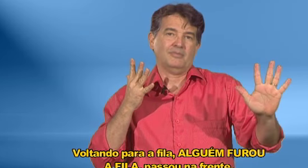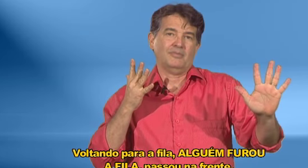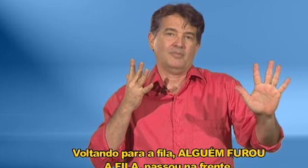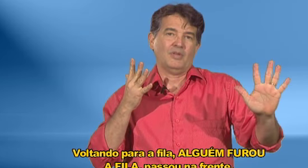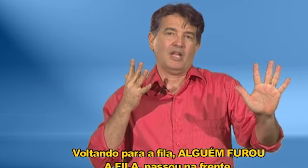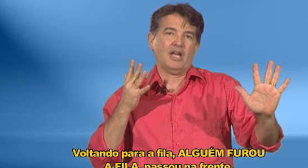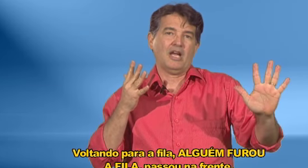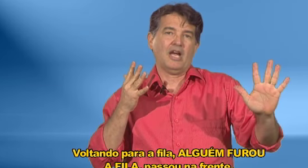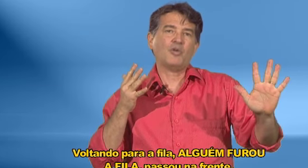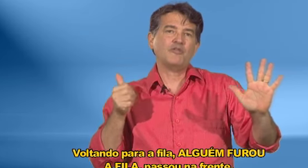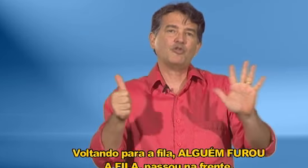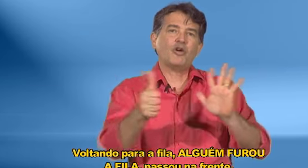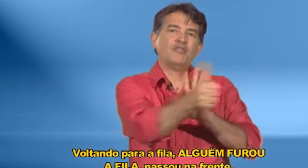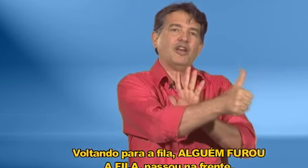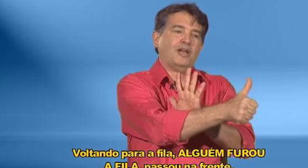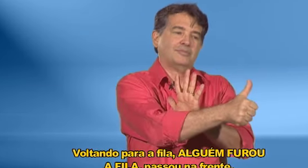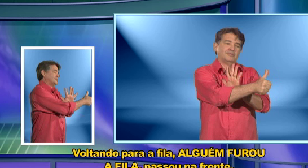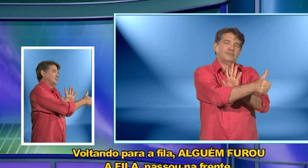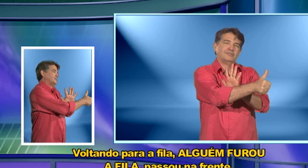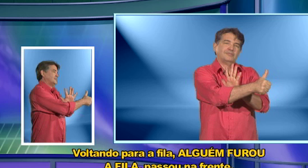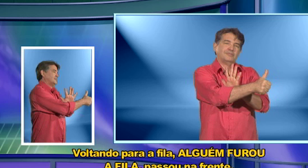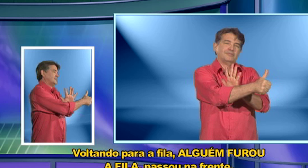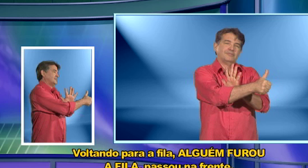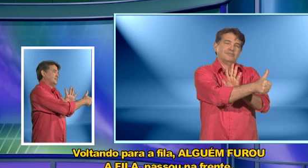fila. Alguém furou a fila?